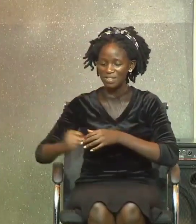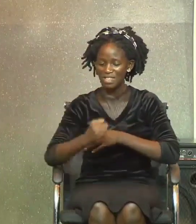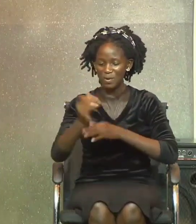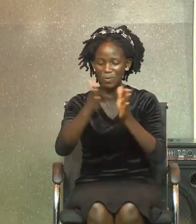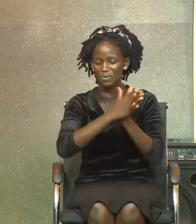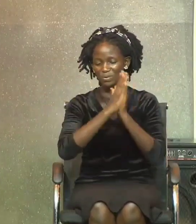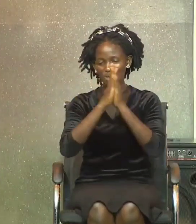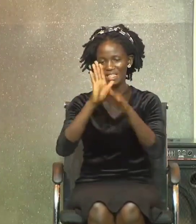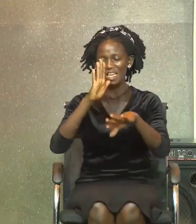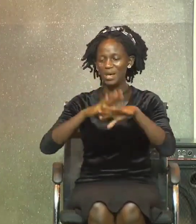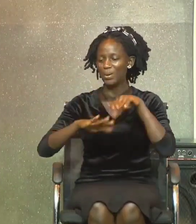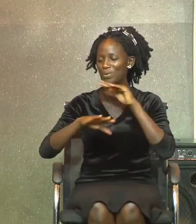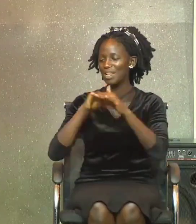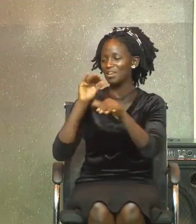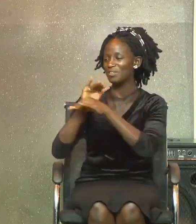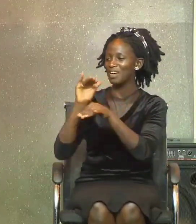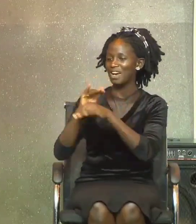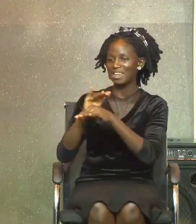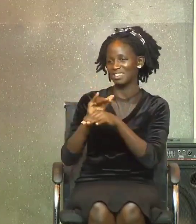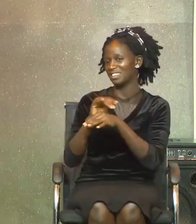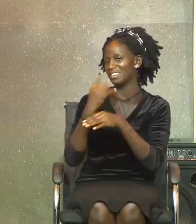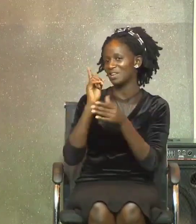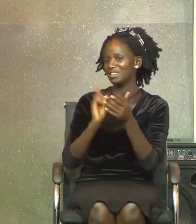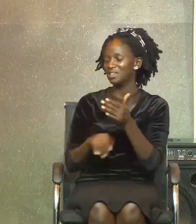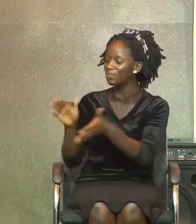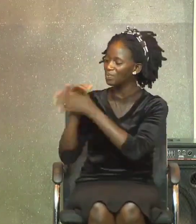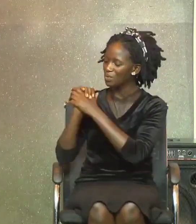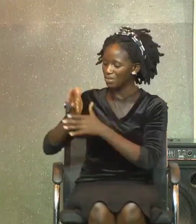agamba talinda nakumubuuza agamba mangu meet my wife